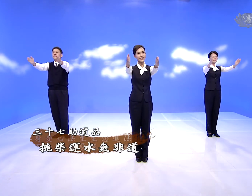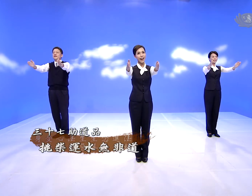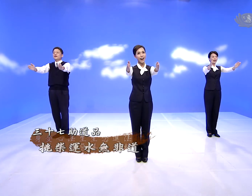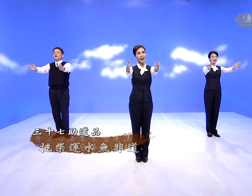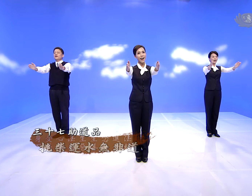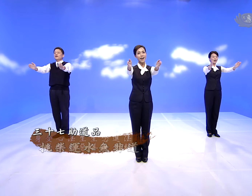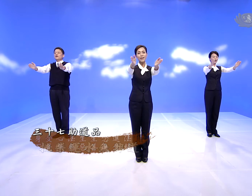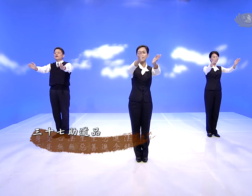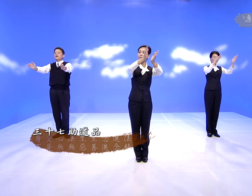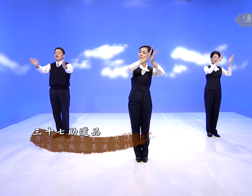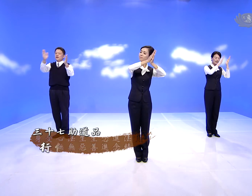盛